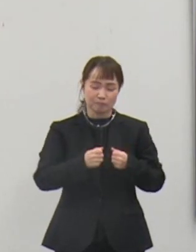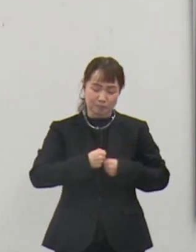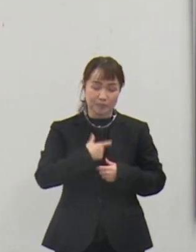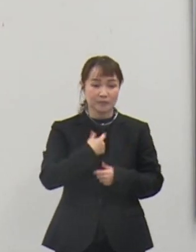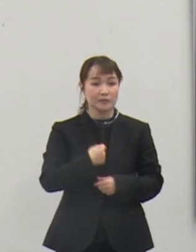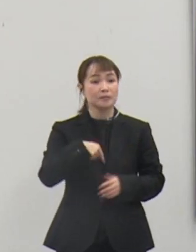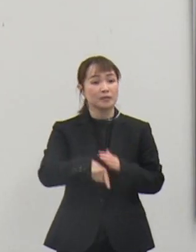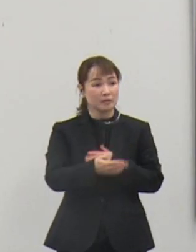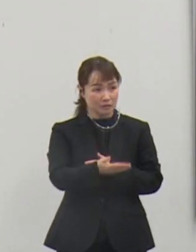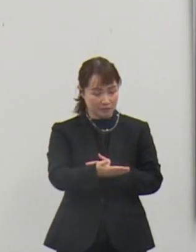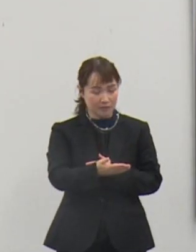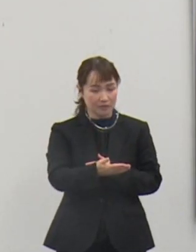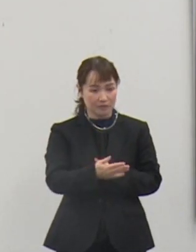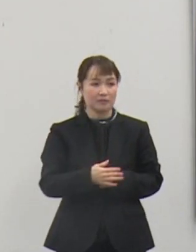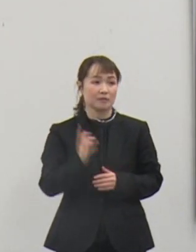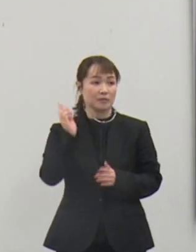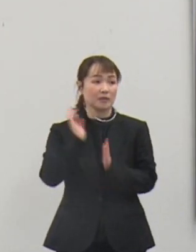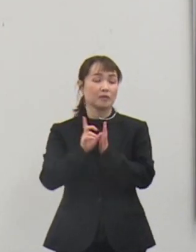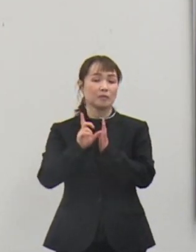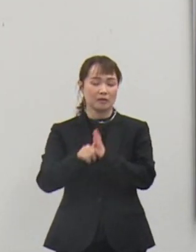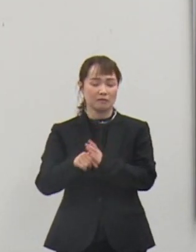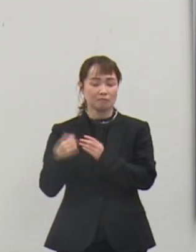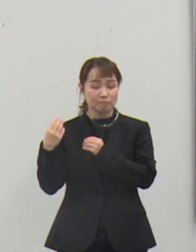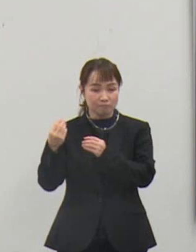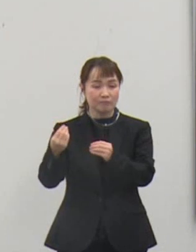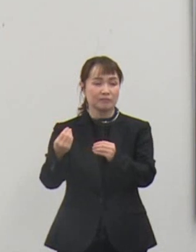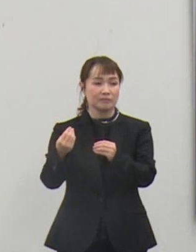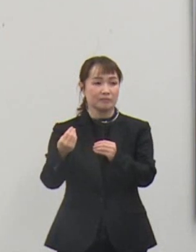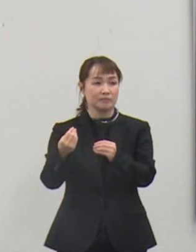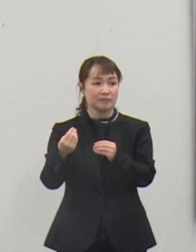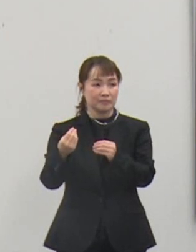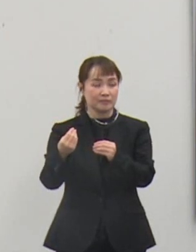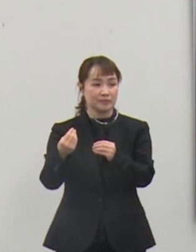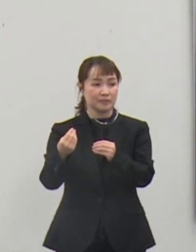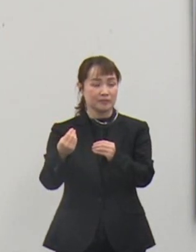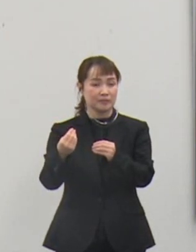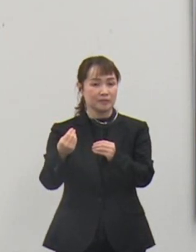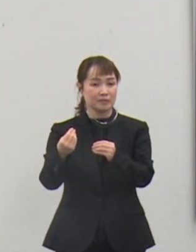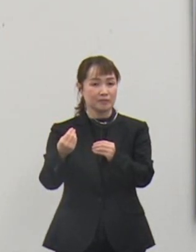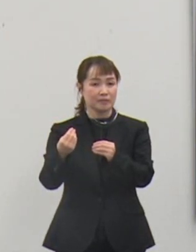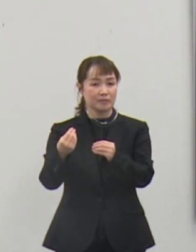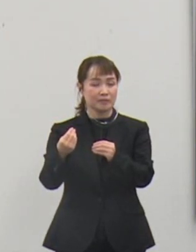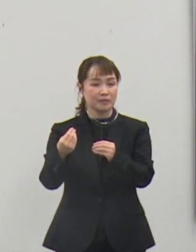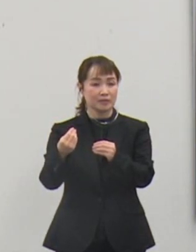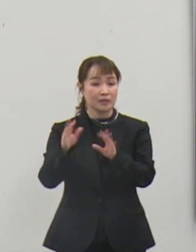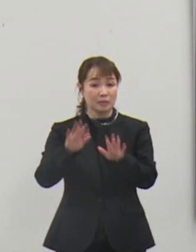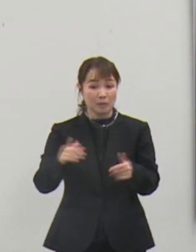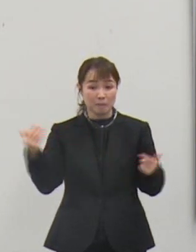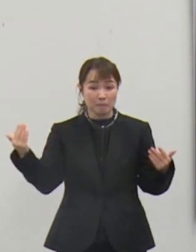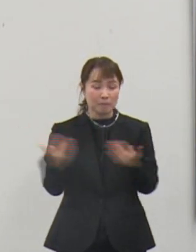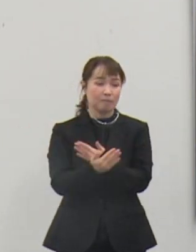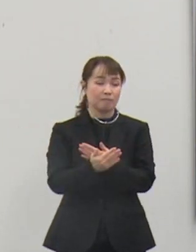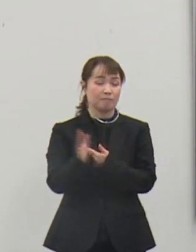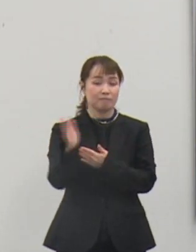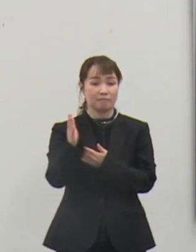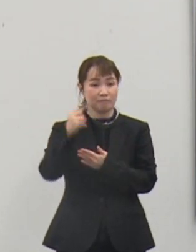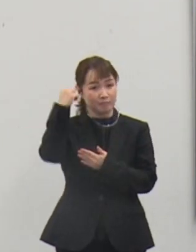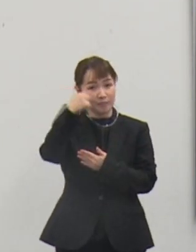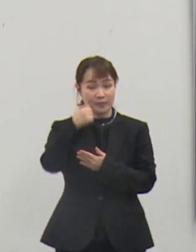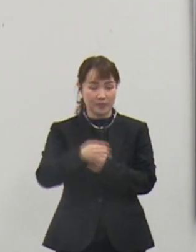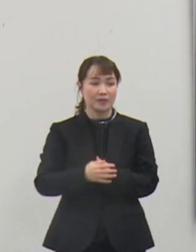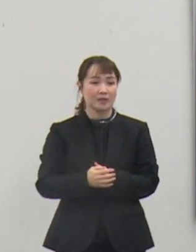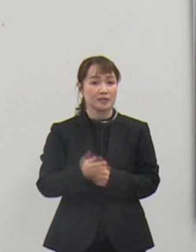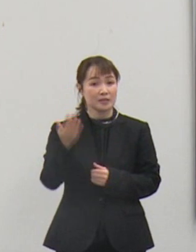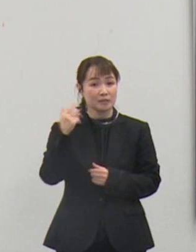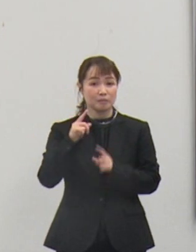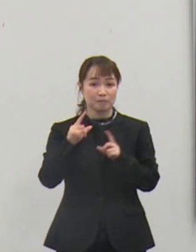においては従来からもそういったところで見て重視をしておりましたので、そんなに大きく変わるということではないと思っておりますが、